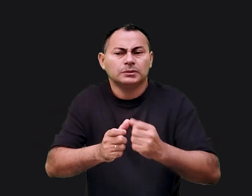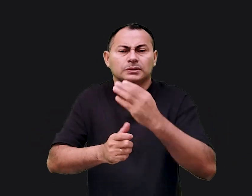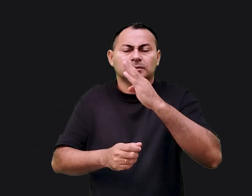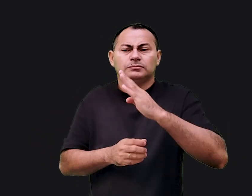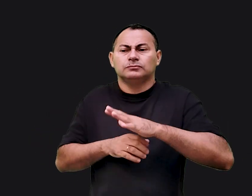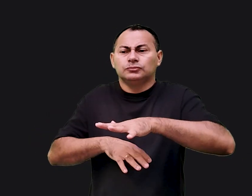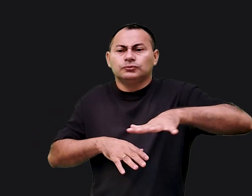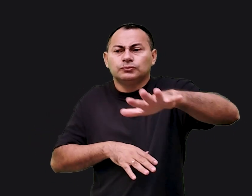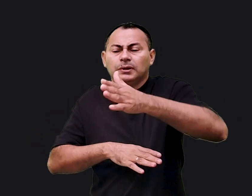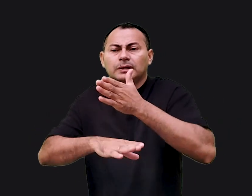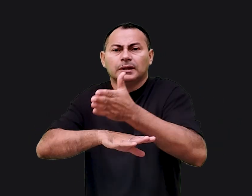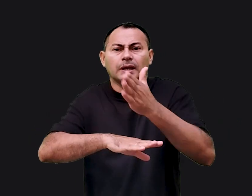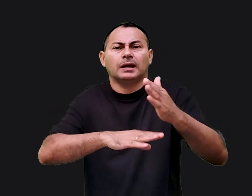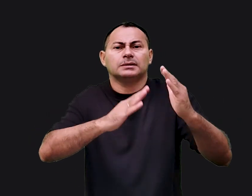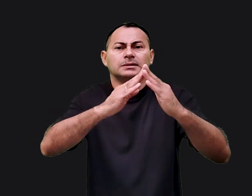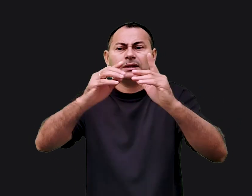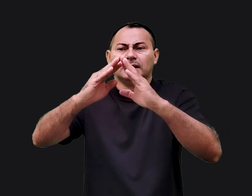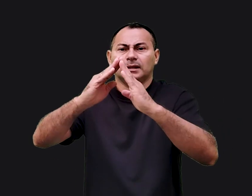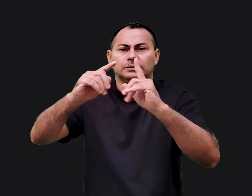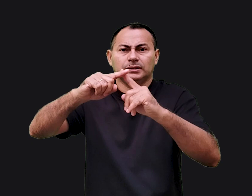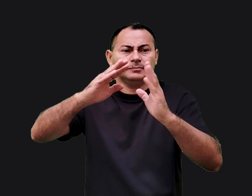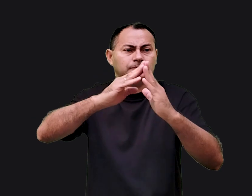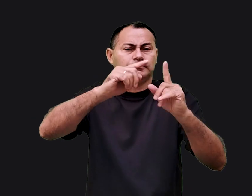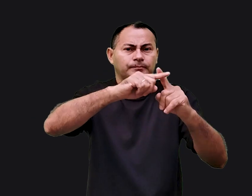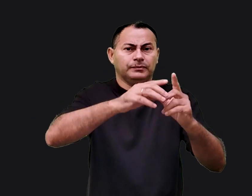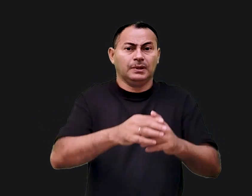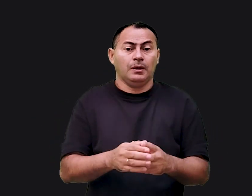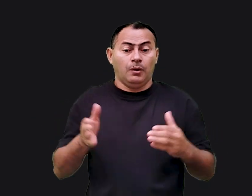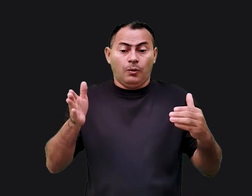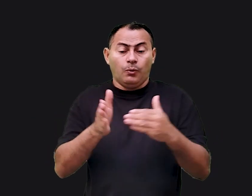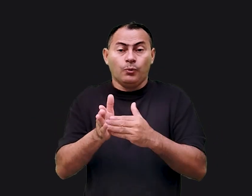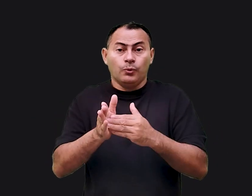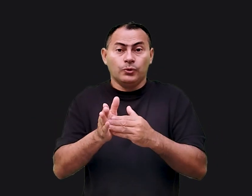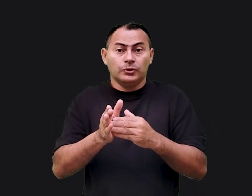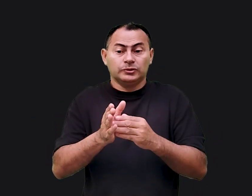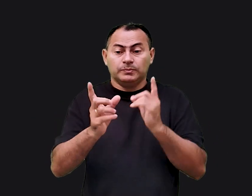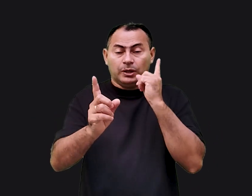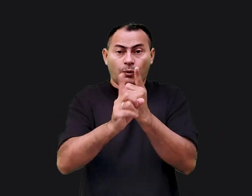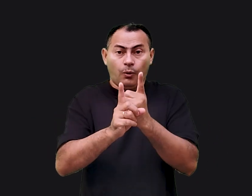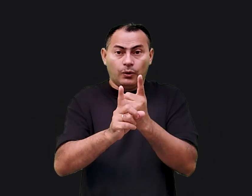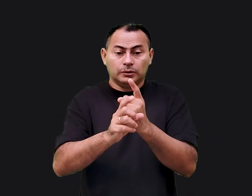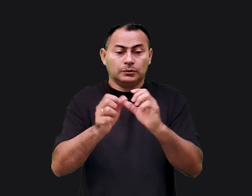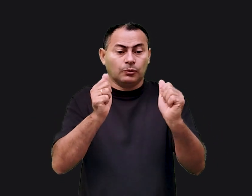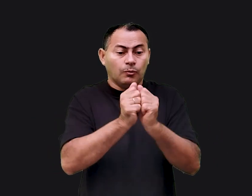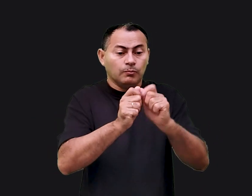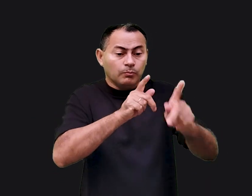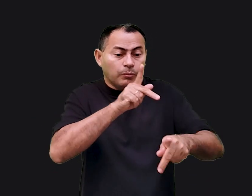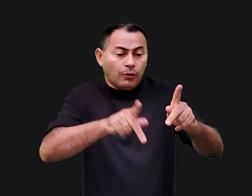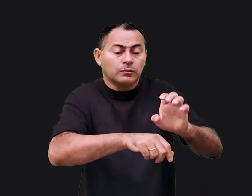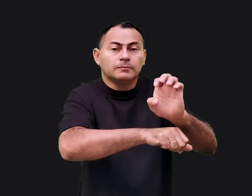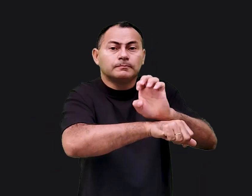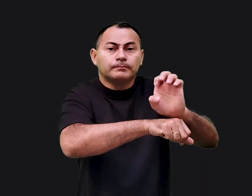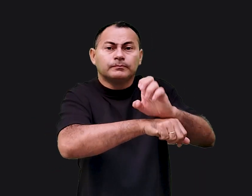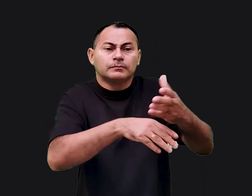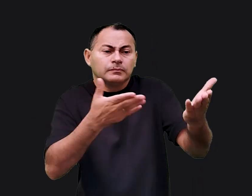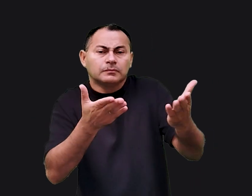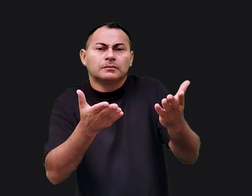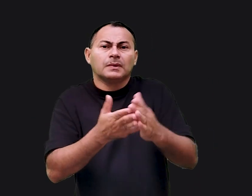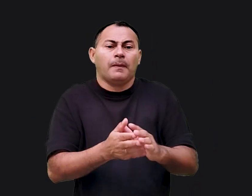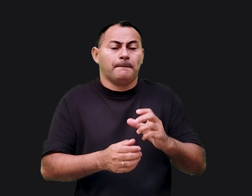publicamente de casa em casa aquela última reunião de Paulo com os Efésios era provavelmente com os